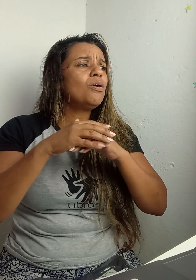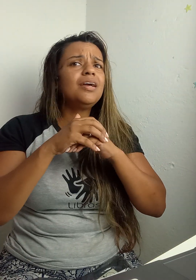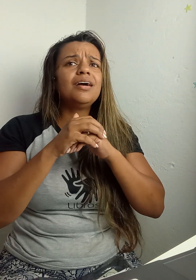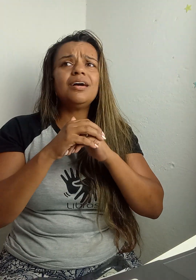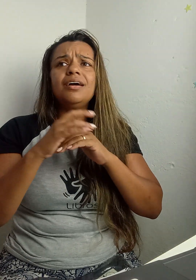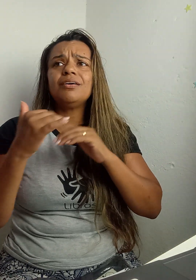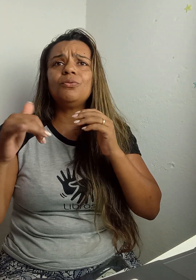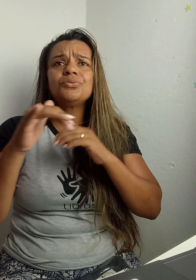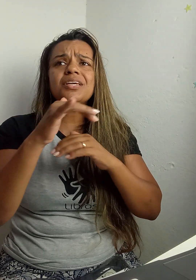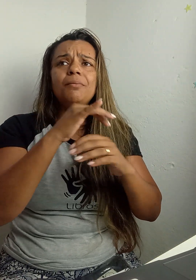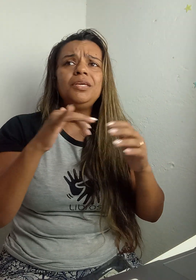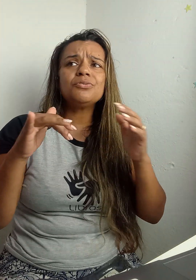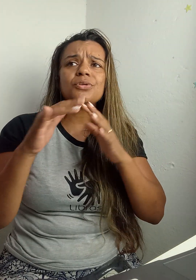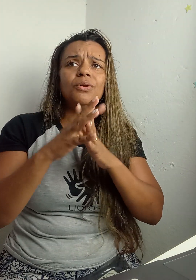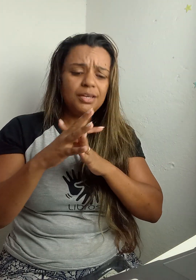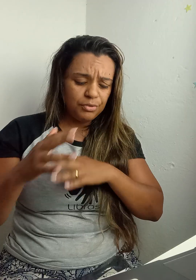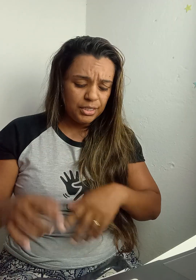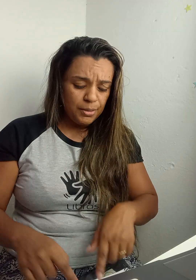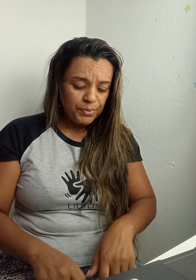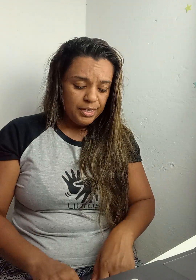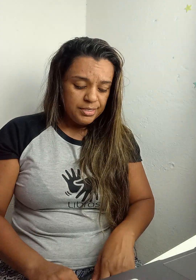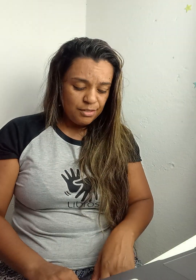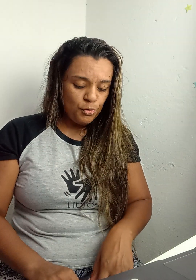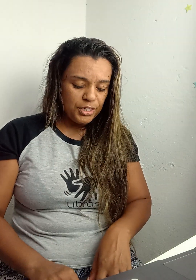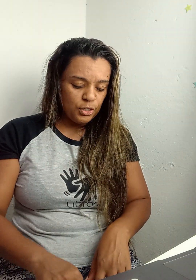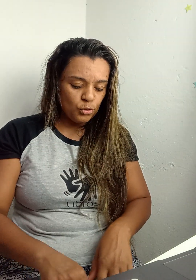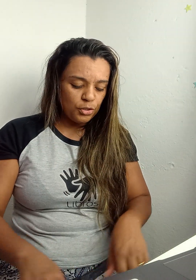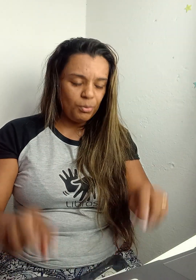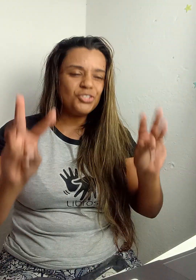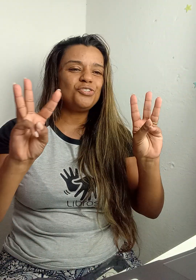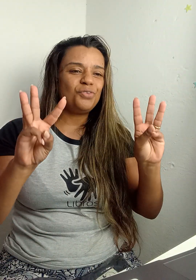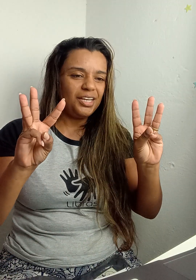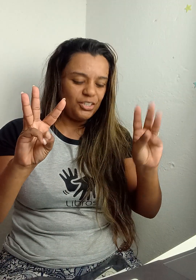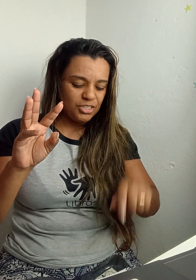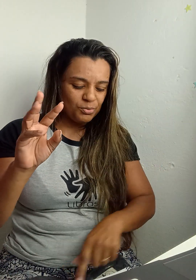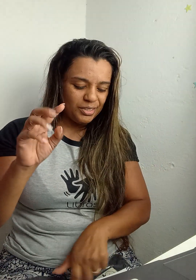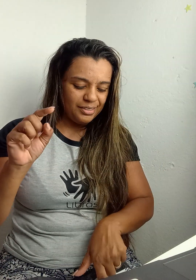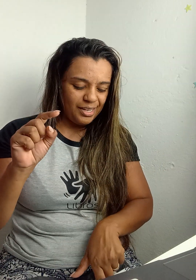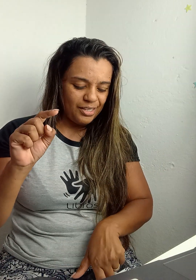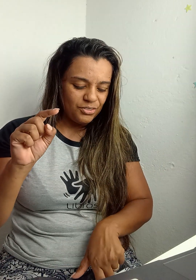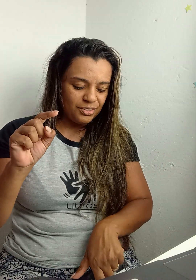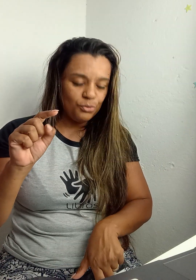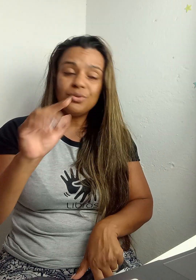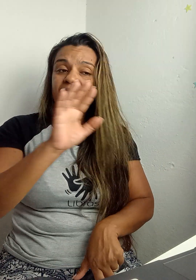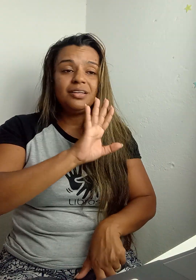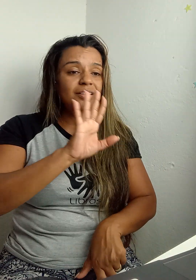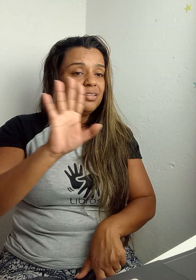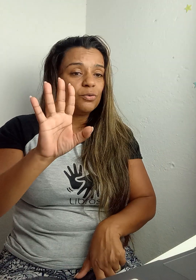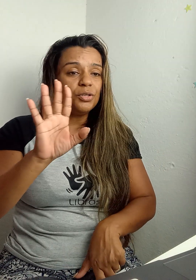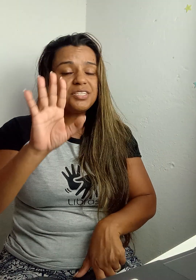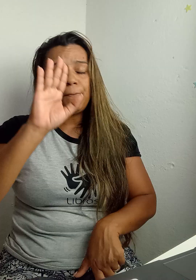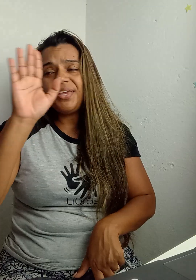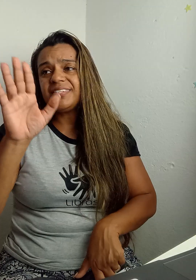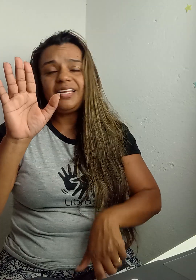é os caminhos que eu levo aqui. Você viu que é totalmente diferente as modalidades? Então, quando você pensa em